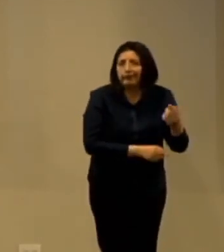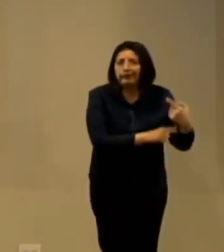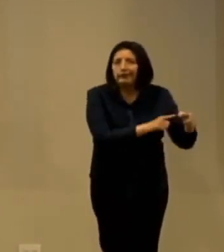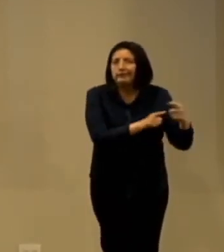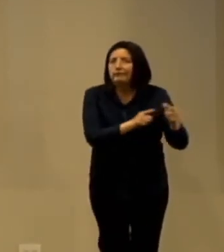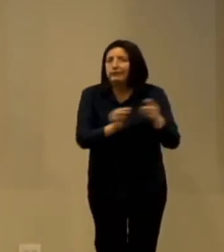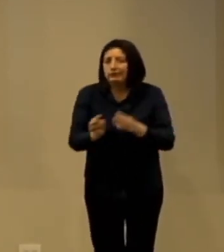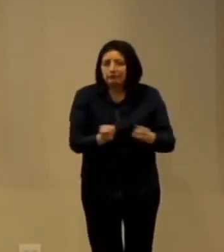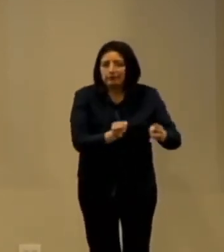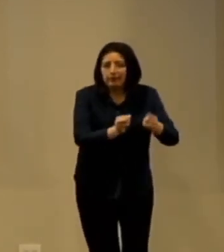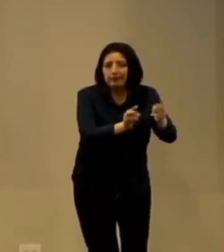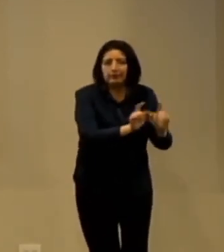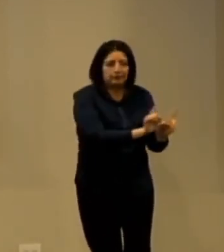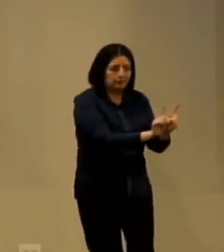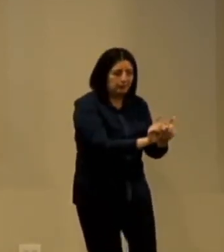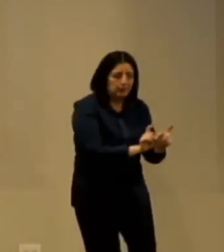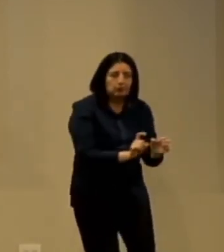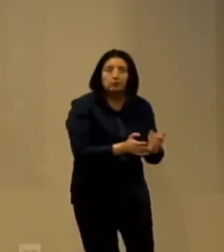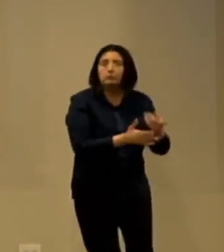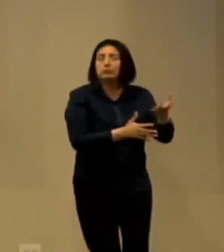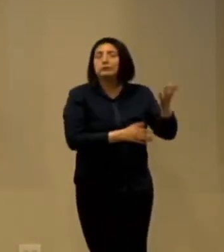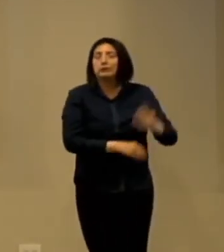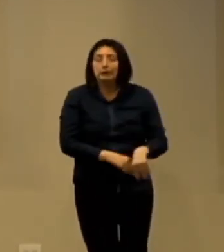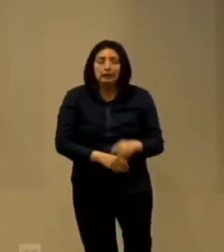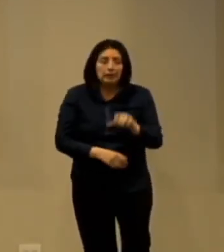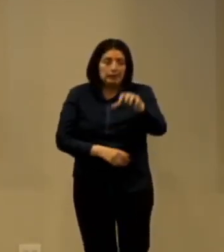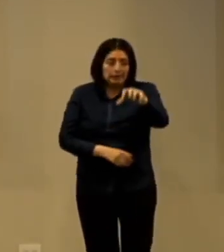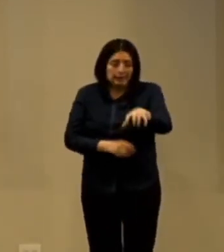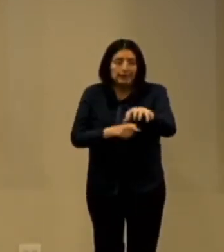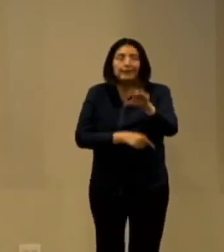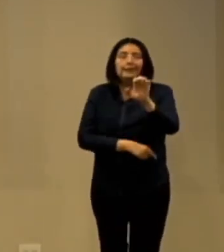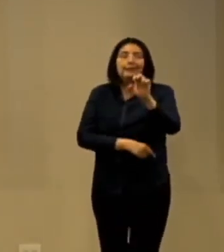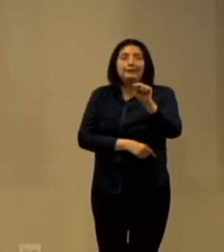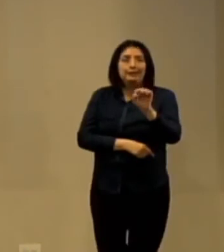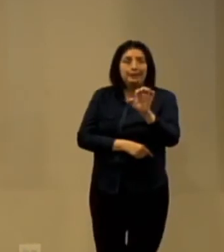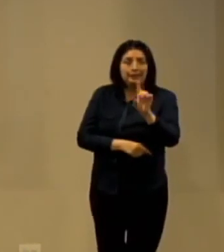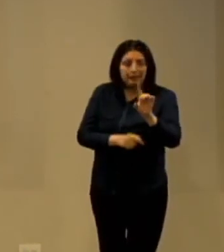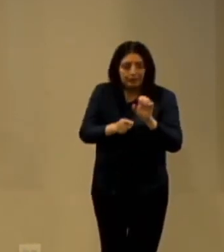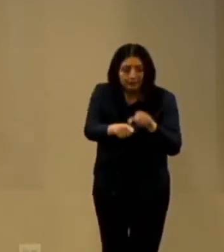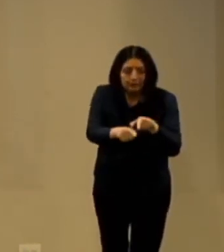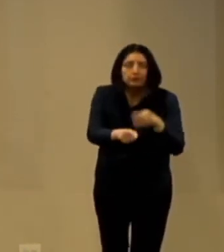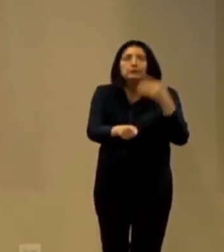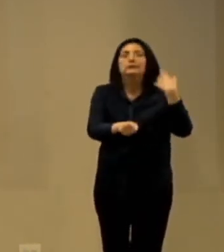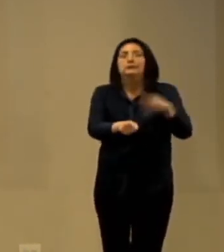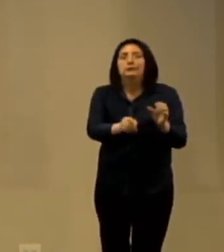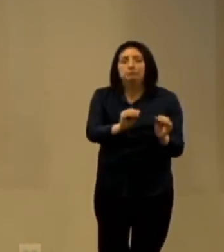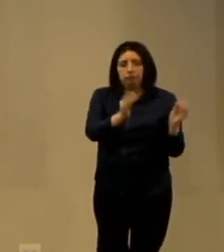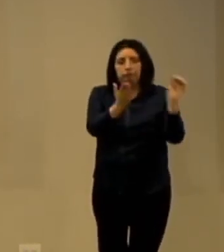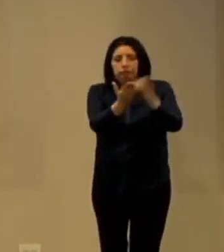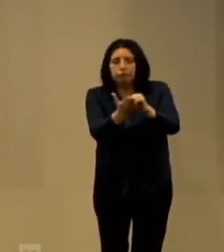diferentes metodologías. En la ENEDIS incorporamos el concepto CIF.